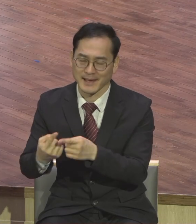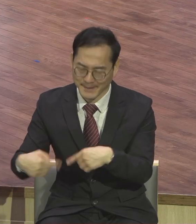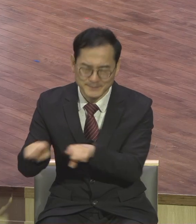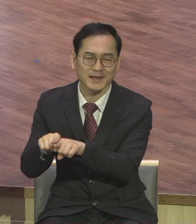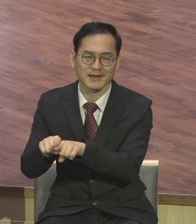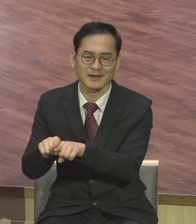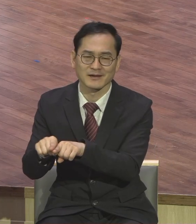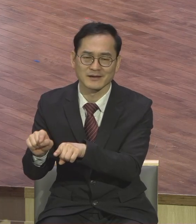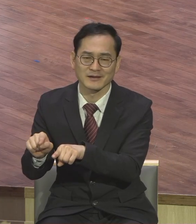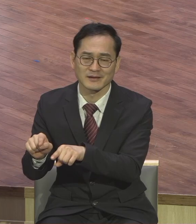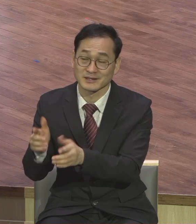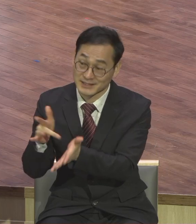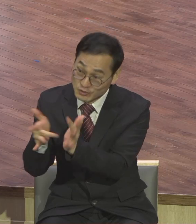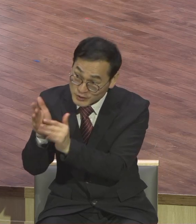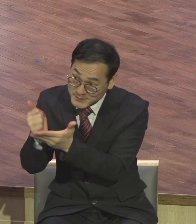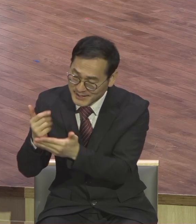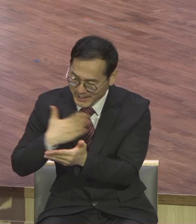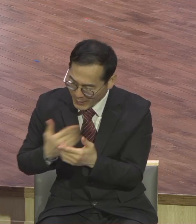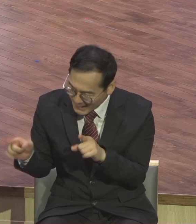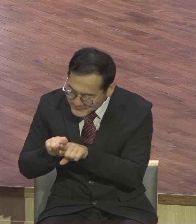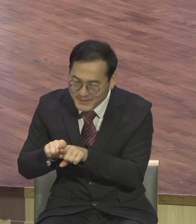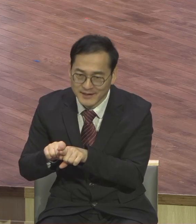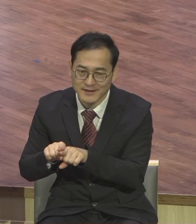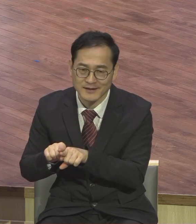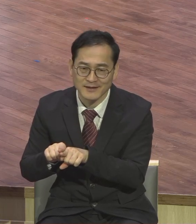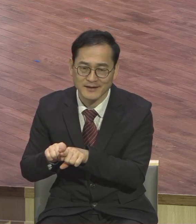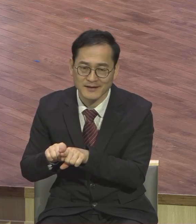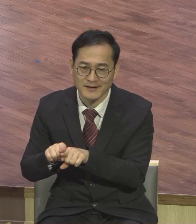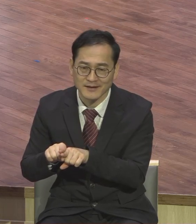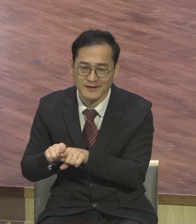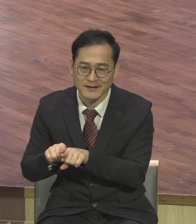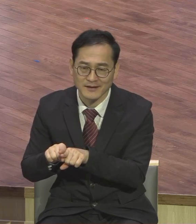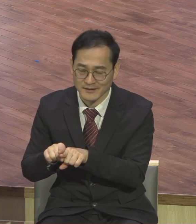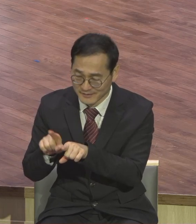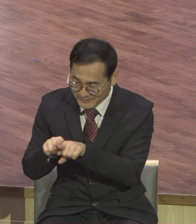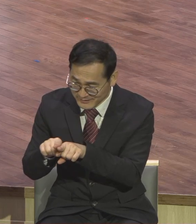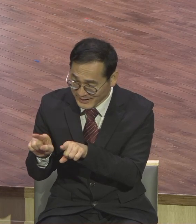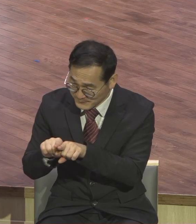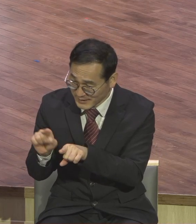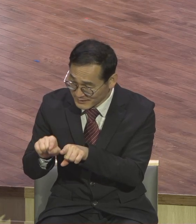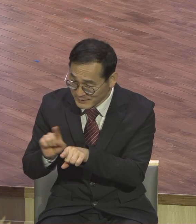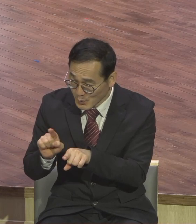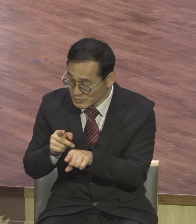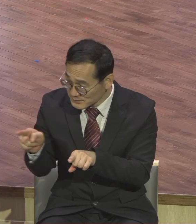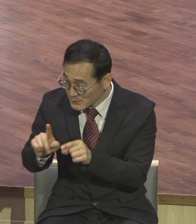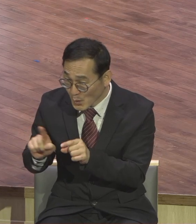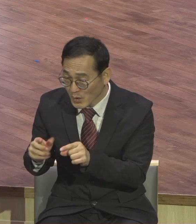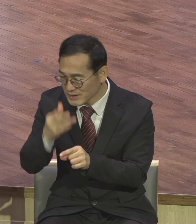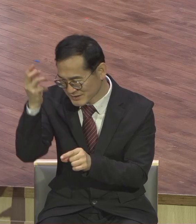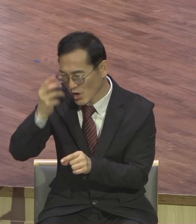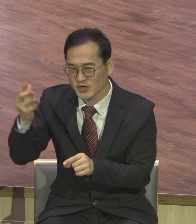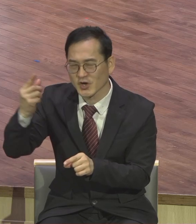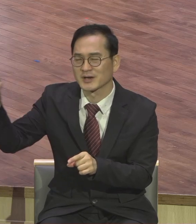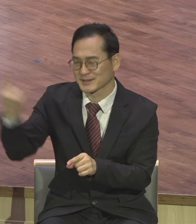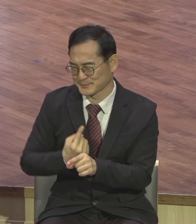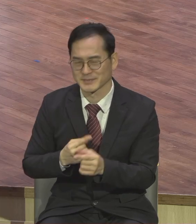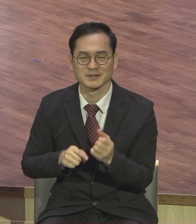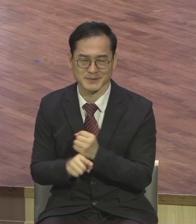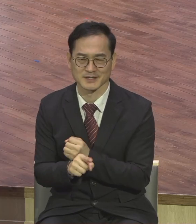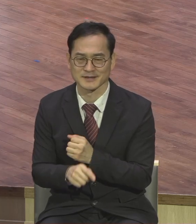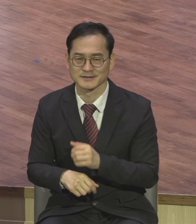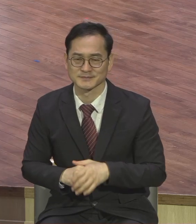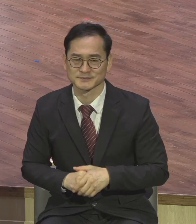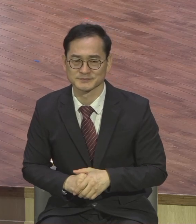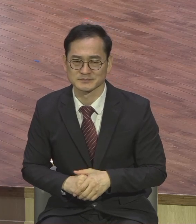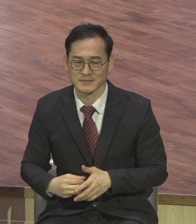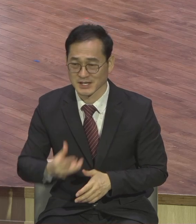함께 그 방법이 뭐요? 성령입니다. 성령 내주 하나님의 영